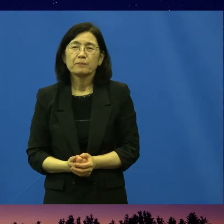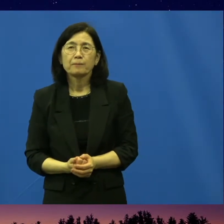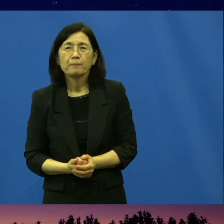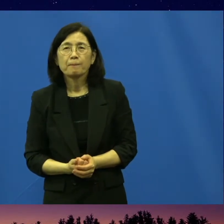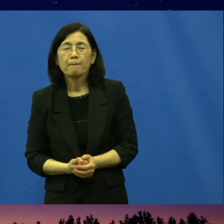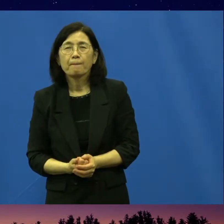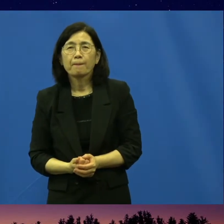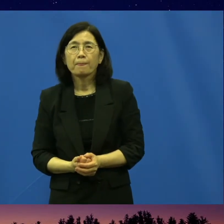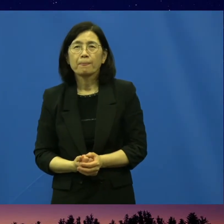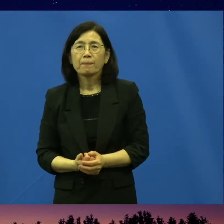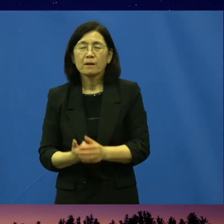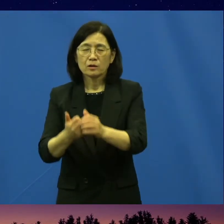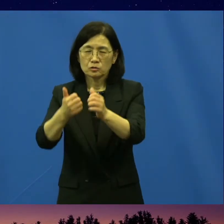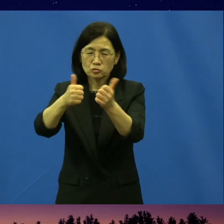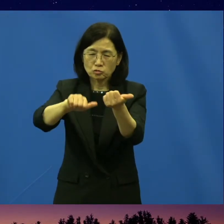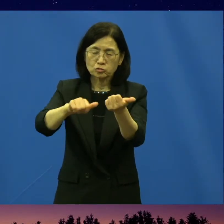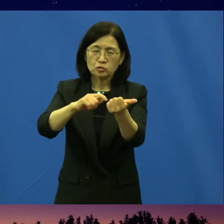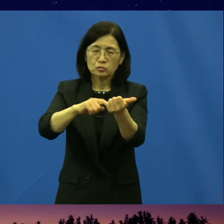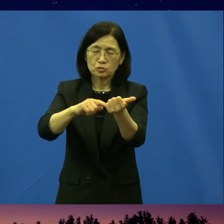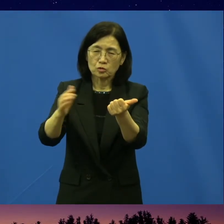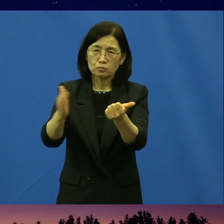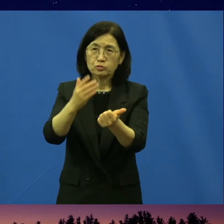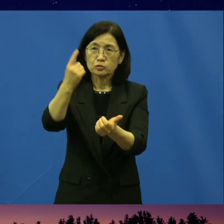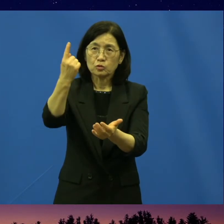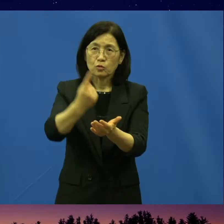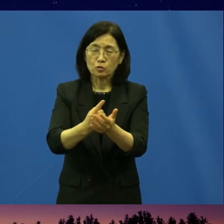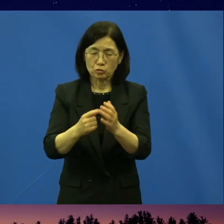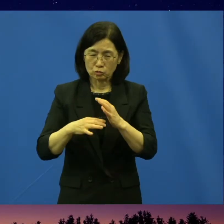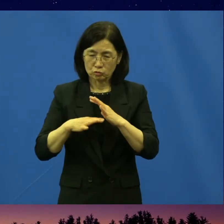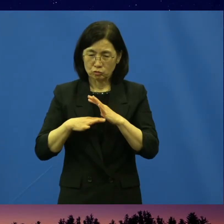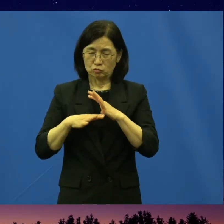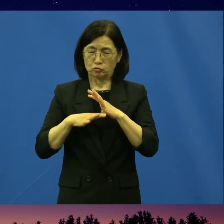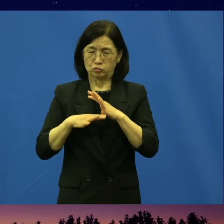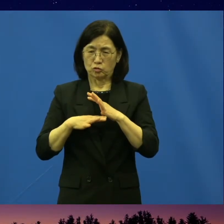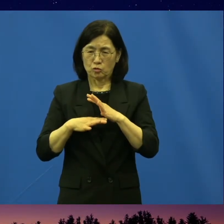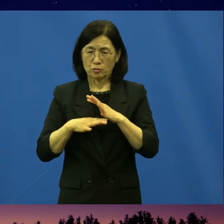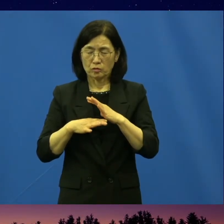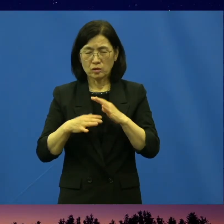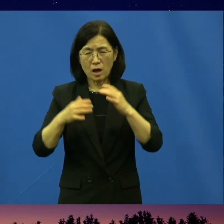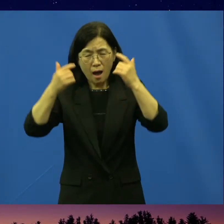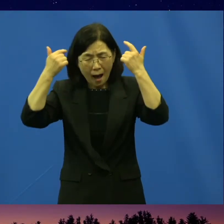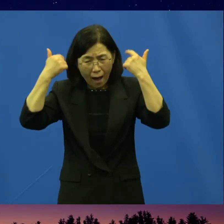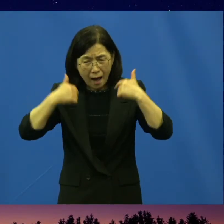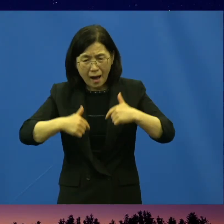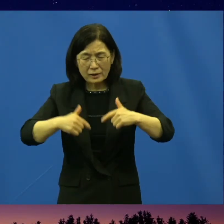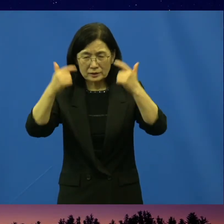여러분, 죽음으로부터 오는 이 두려움은 우리 일상에 늘 도사리고 있습니다. 언제라도 죽을 수 있다.